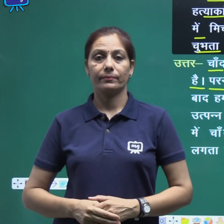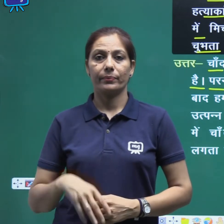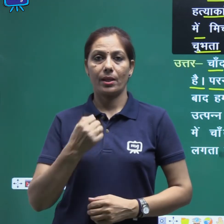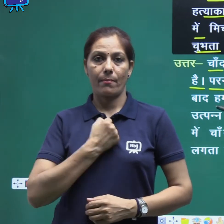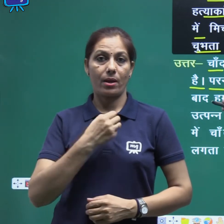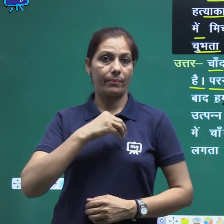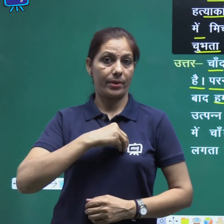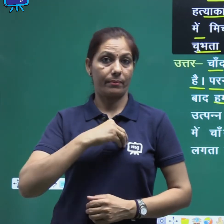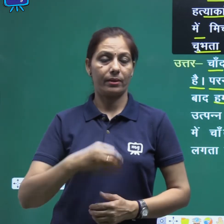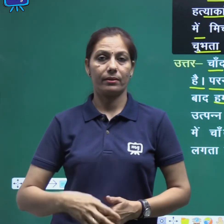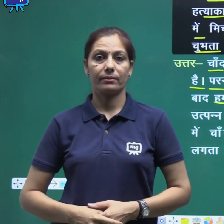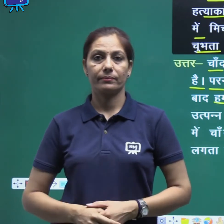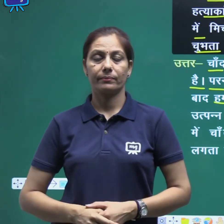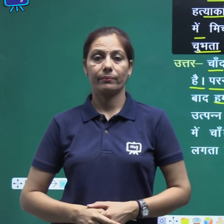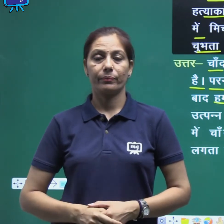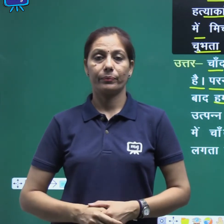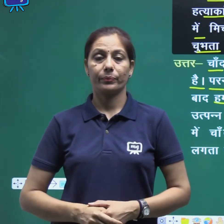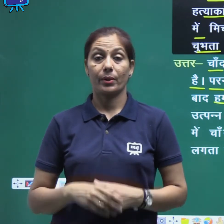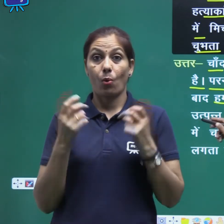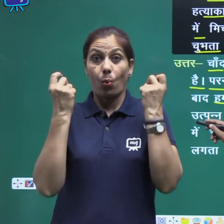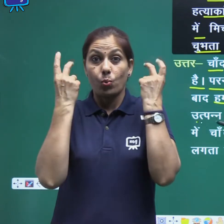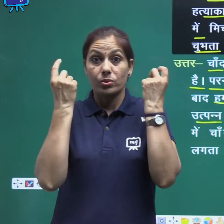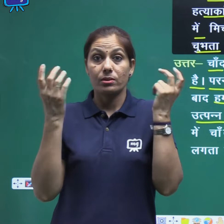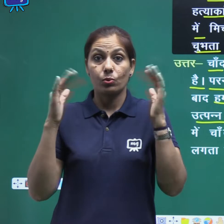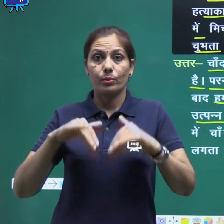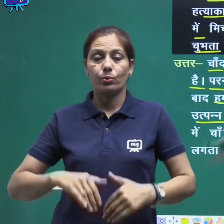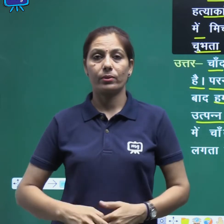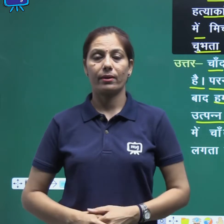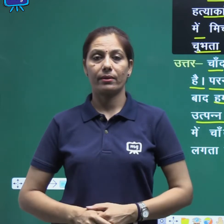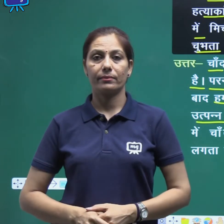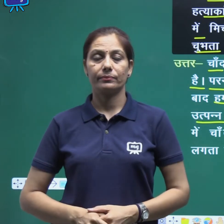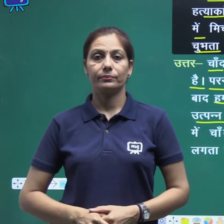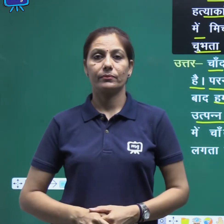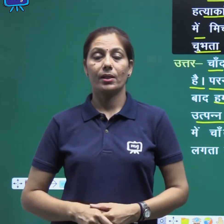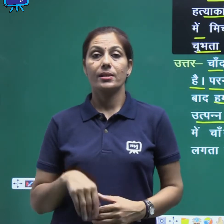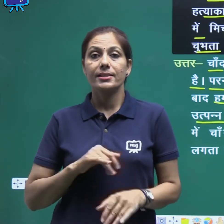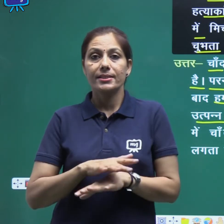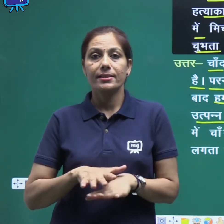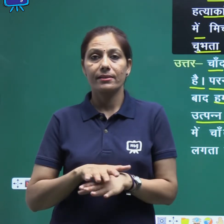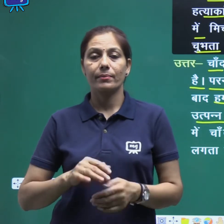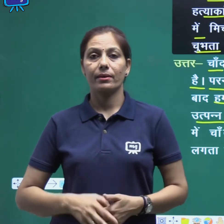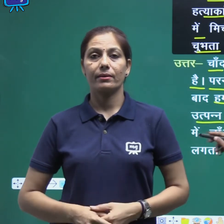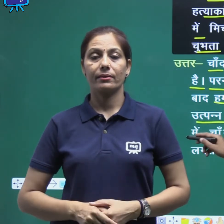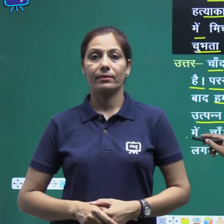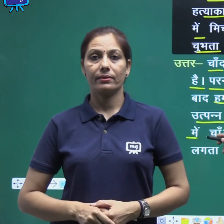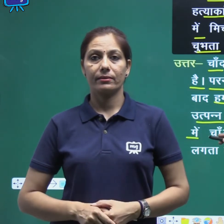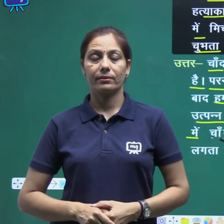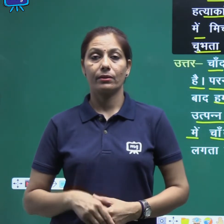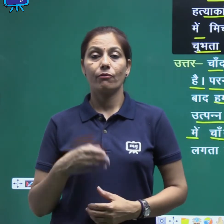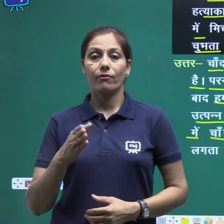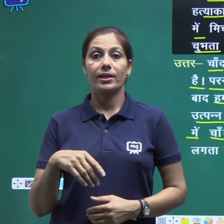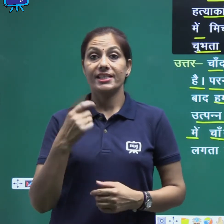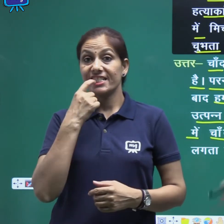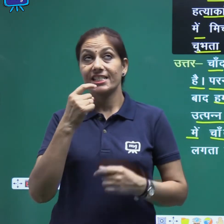हमारे मन में आक्रोश उत्पन्न होता है। इस स्थिति में वह